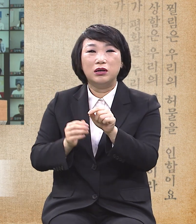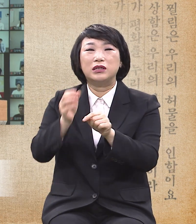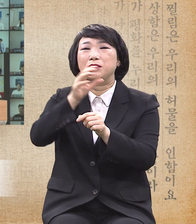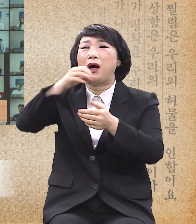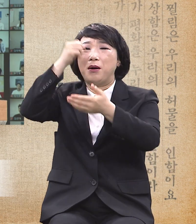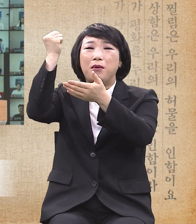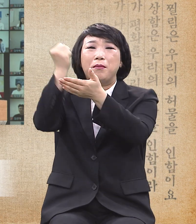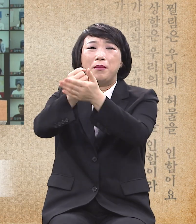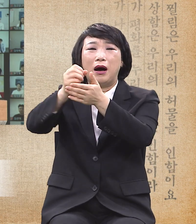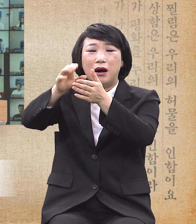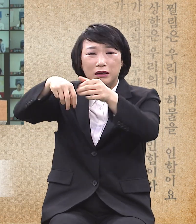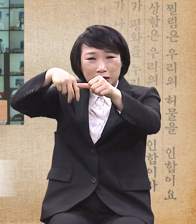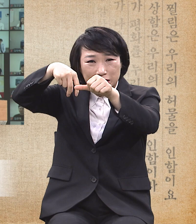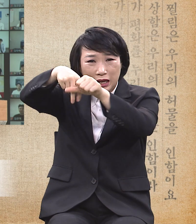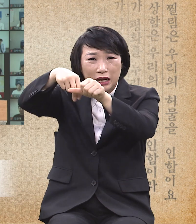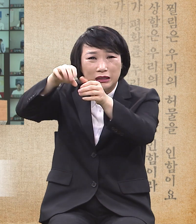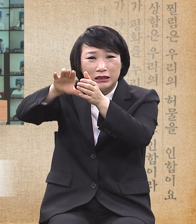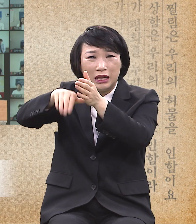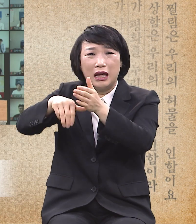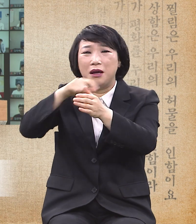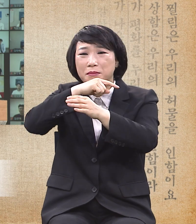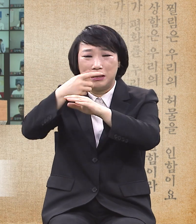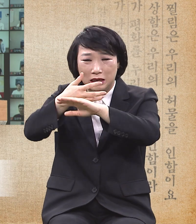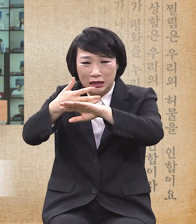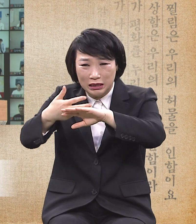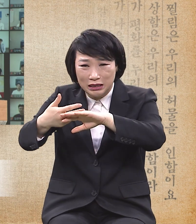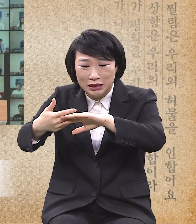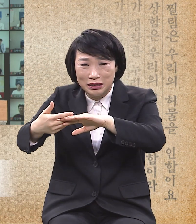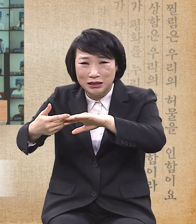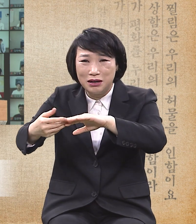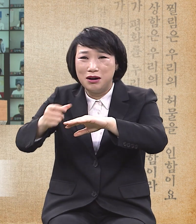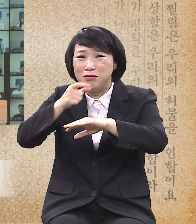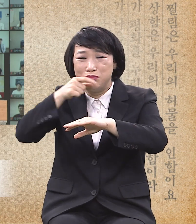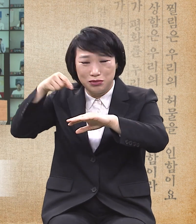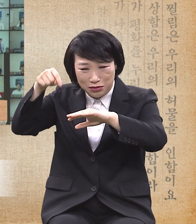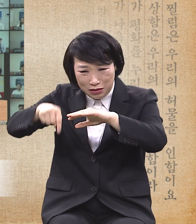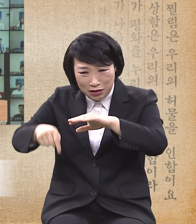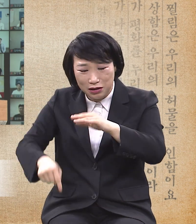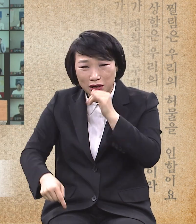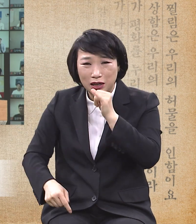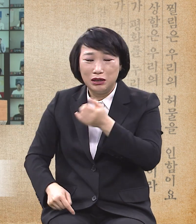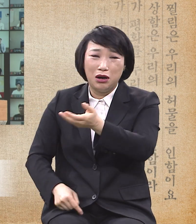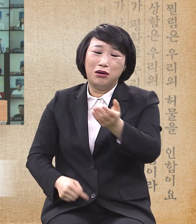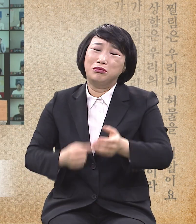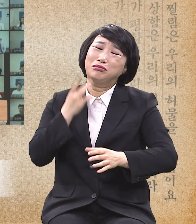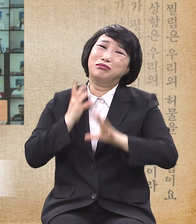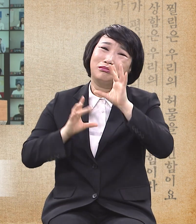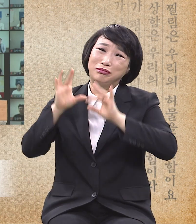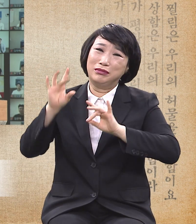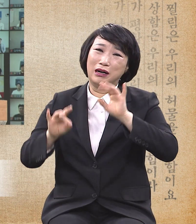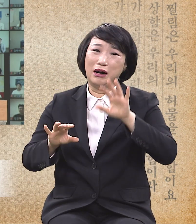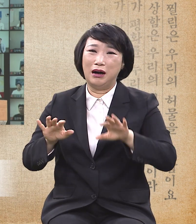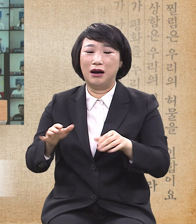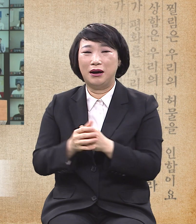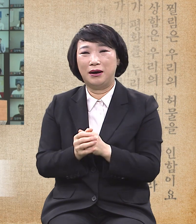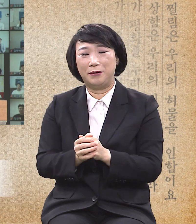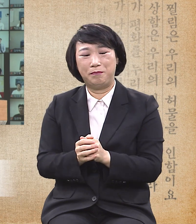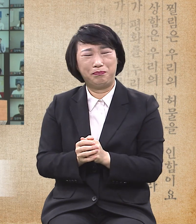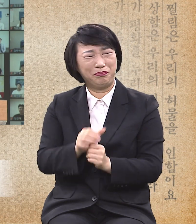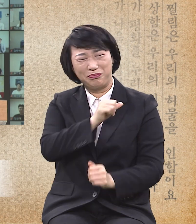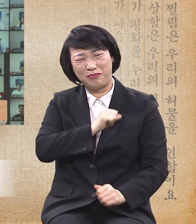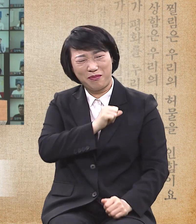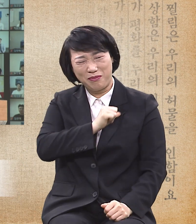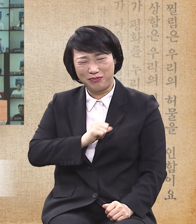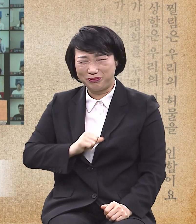십자가에서 피 쏟고 여러분 물을 쏟으니 얼마나 목이 타겠어요.